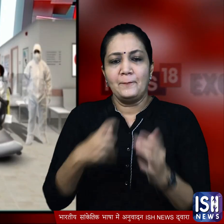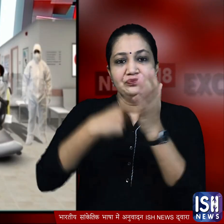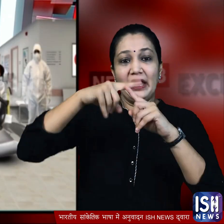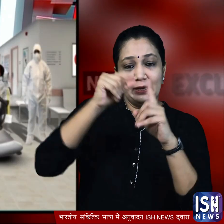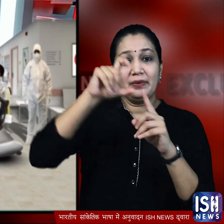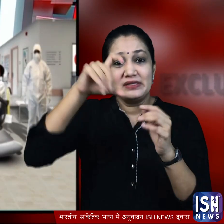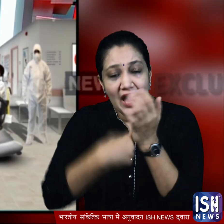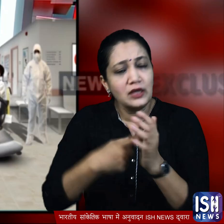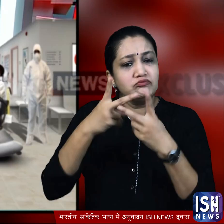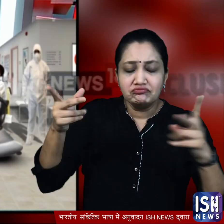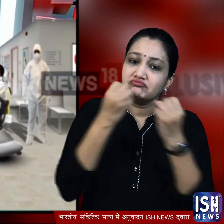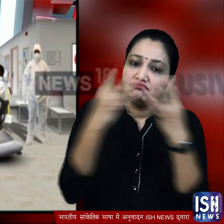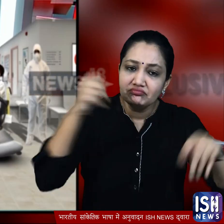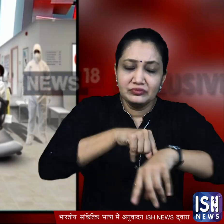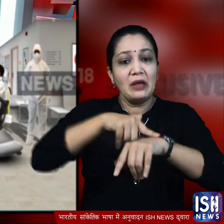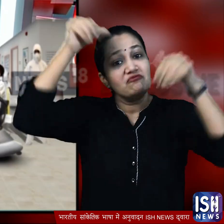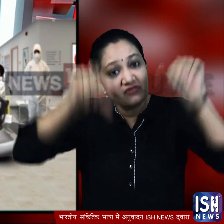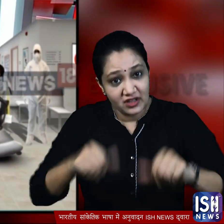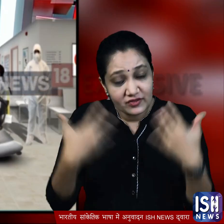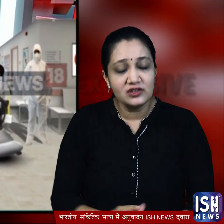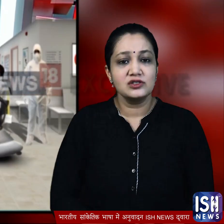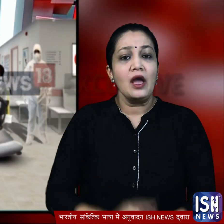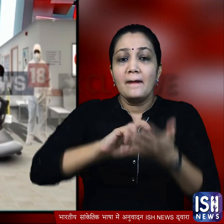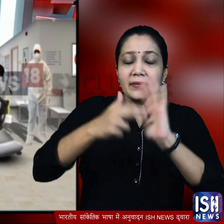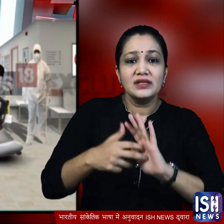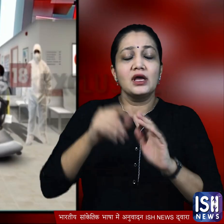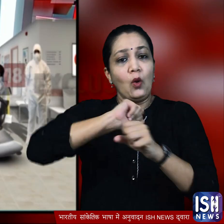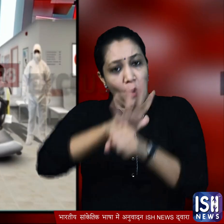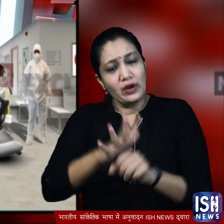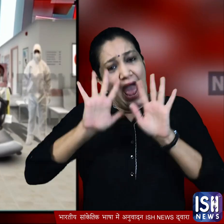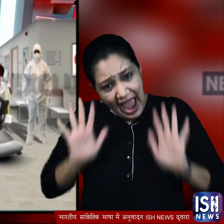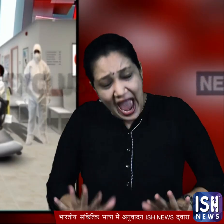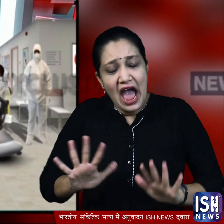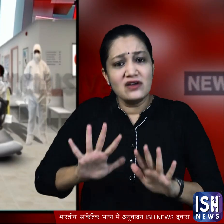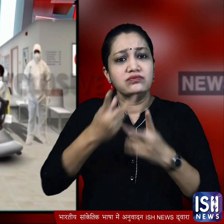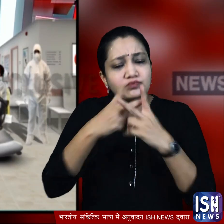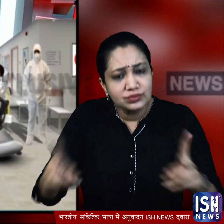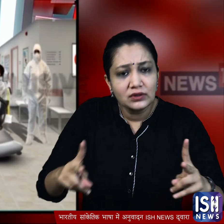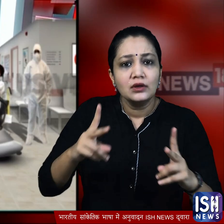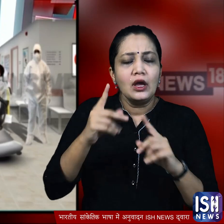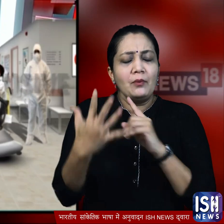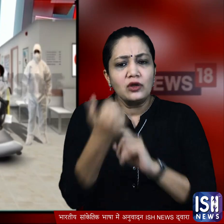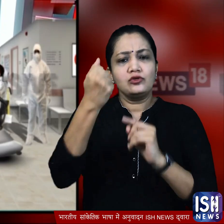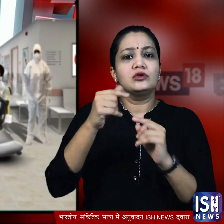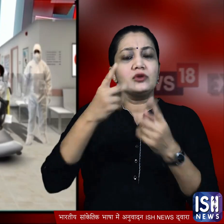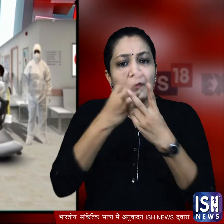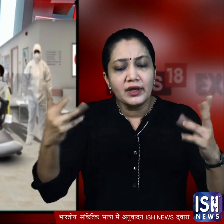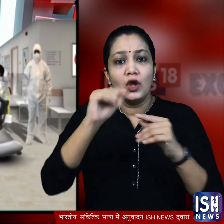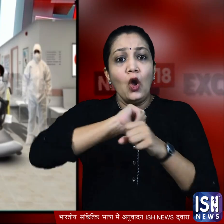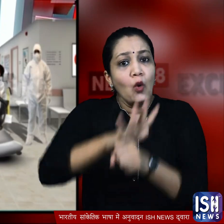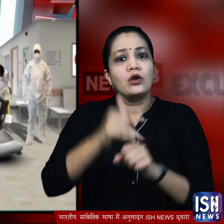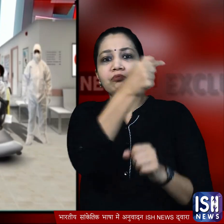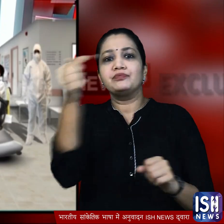भी कई बार फेल हो चुका है और इसका मतलब ये है कि कोरोना के सभी लक्षण होने के बावजूद भी कई मरीजों की कोरोना